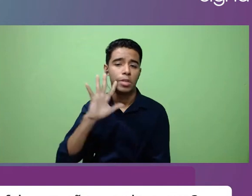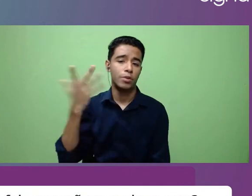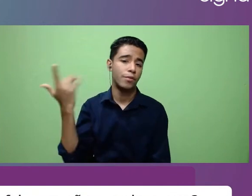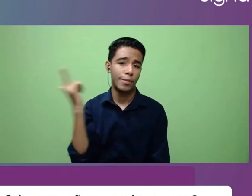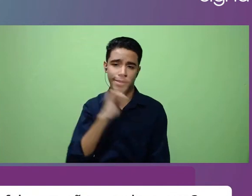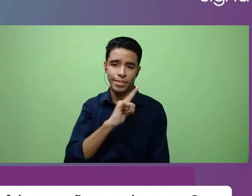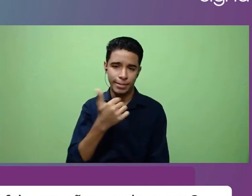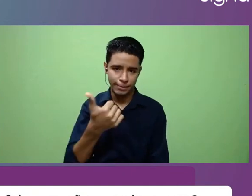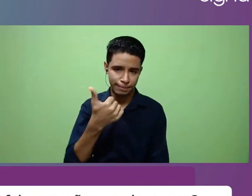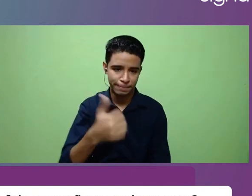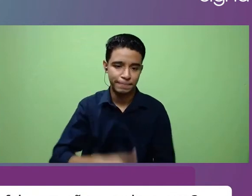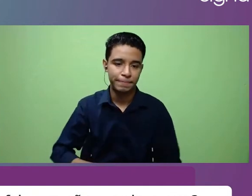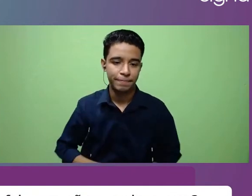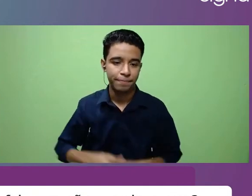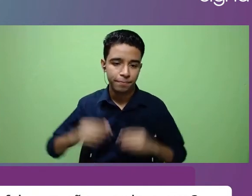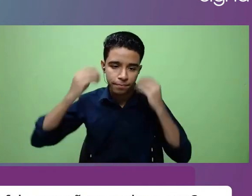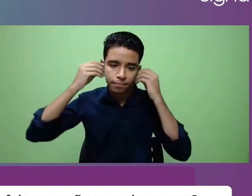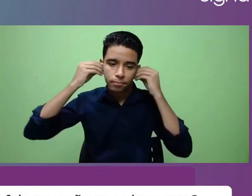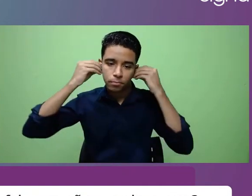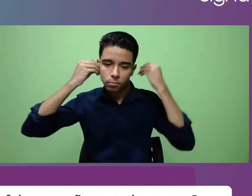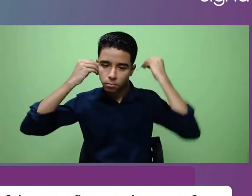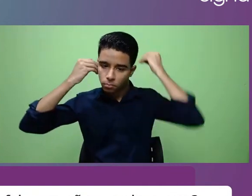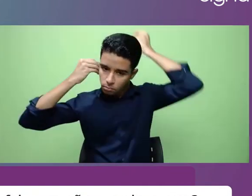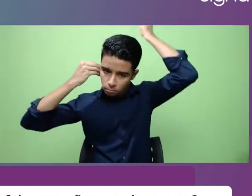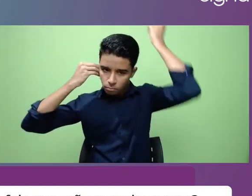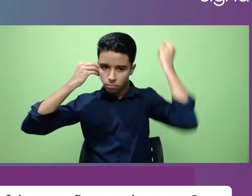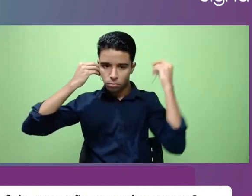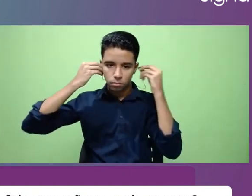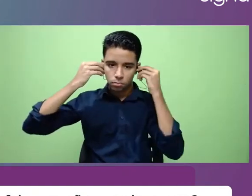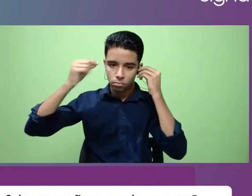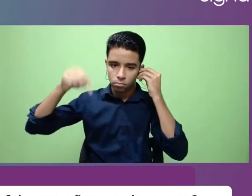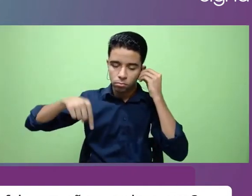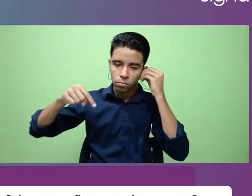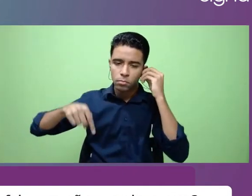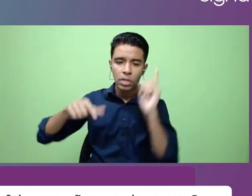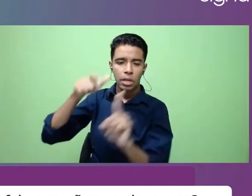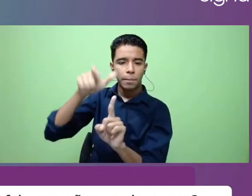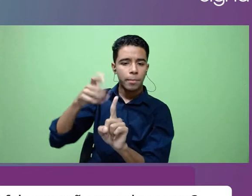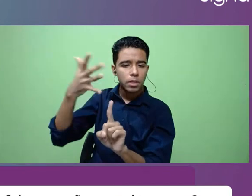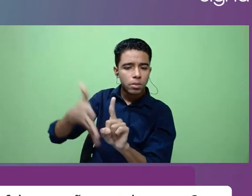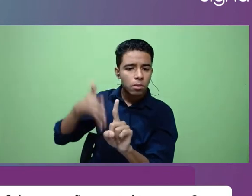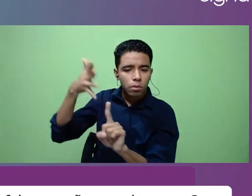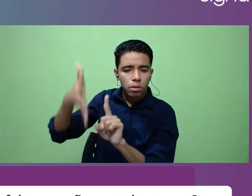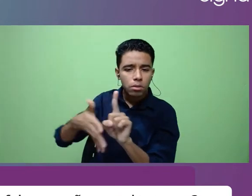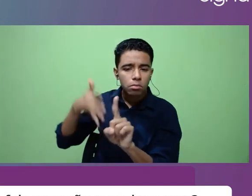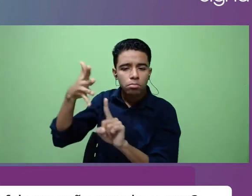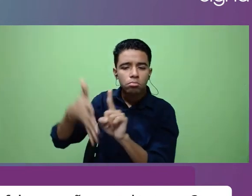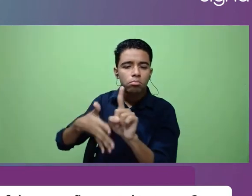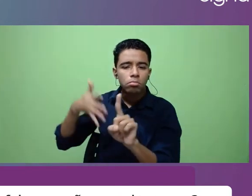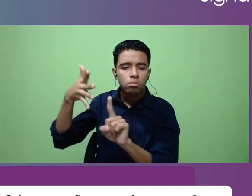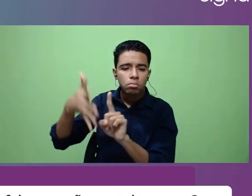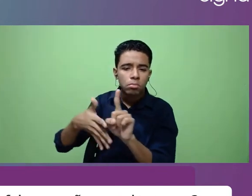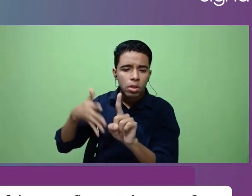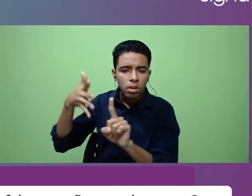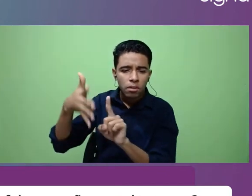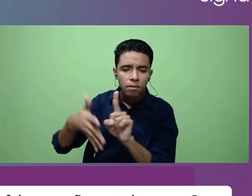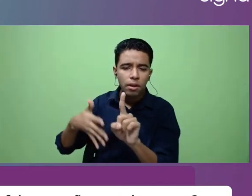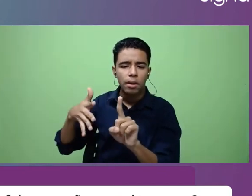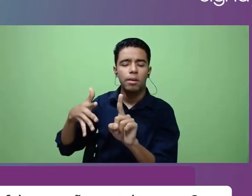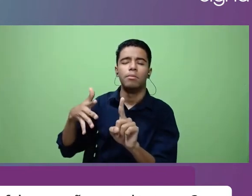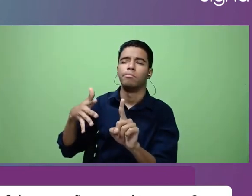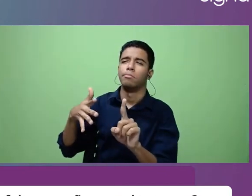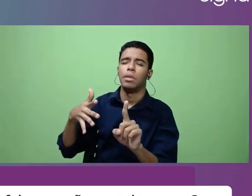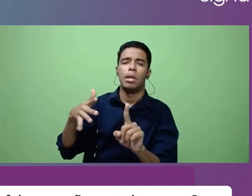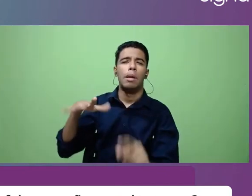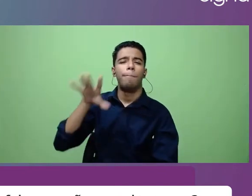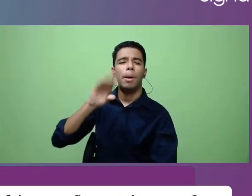E quando o palestrante erra, fala e não percebe o erro. Áquila ou Aquila, não sei. Áquila ou Aquila.